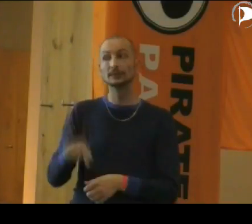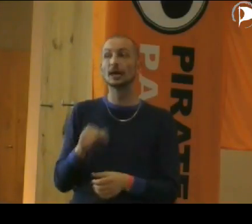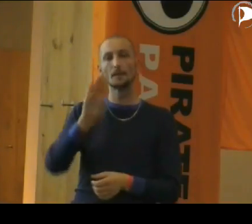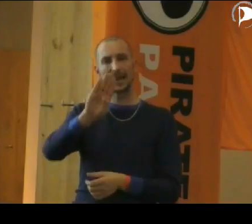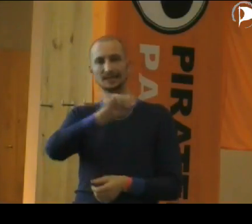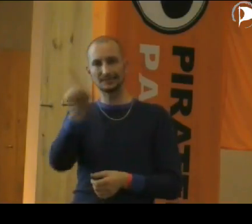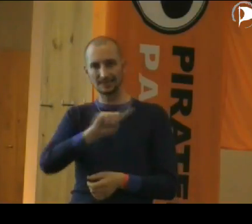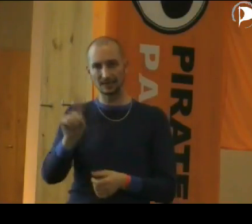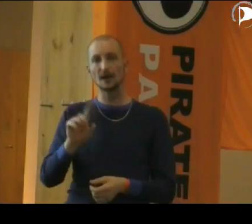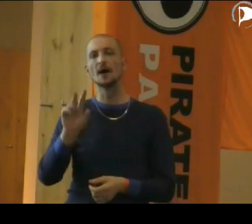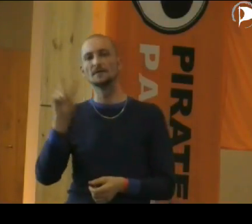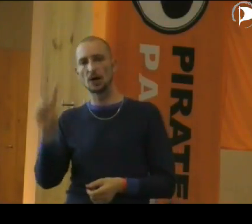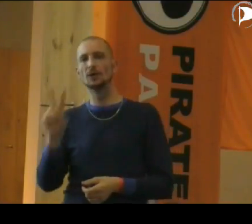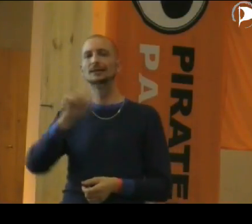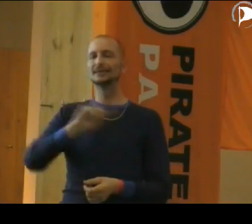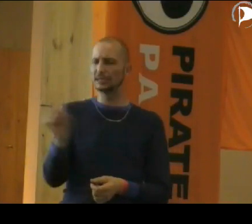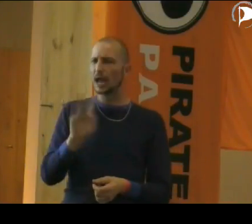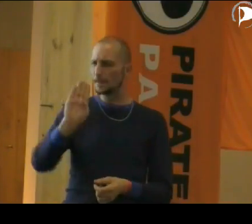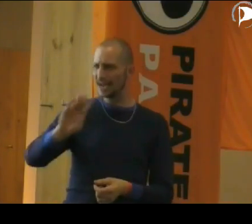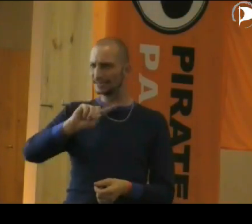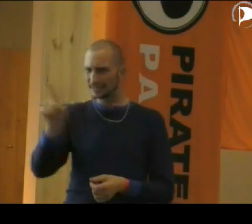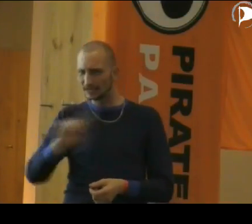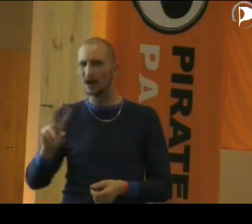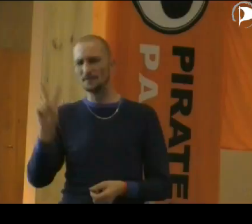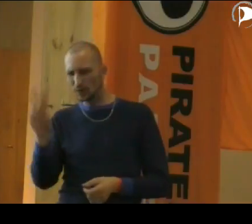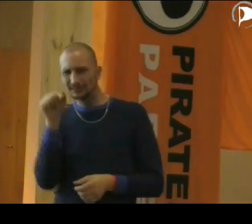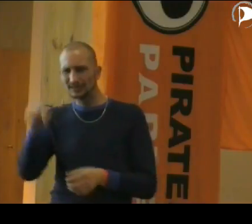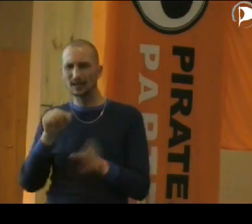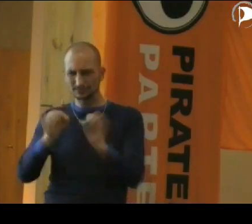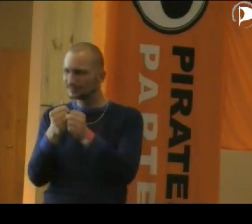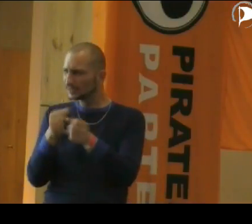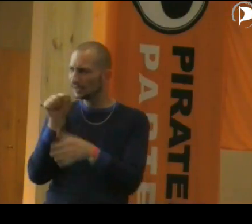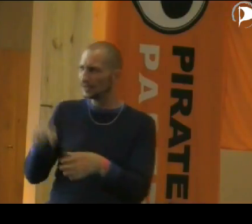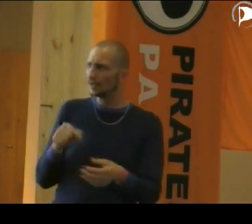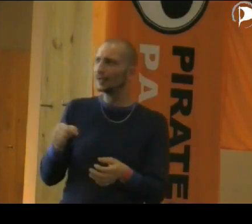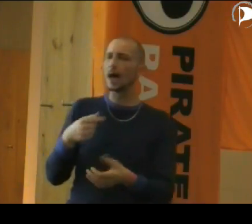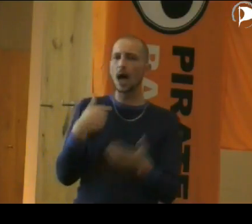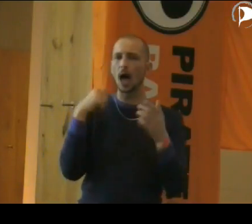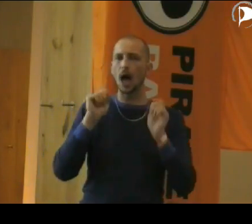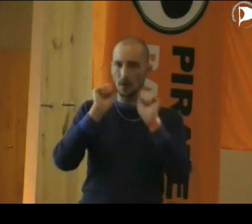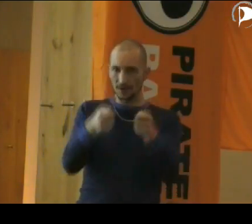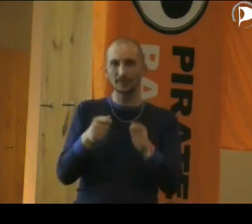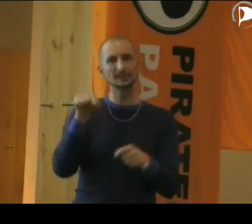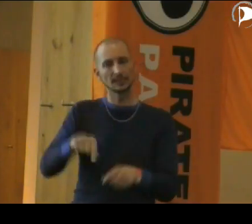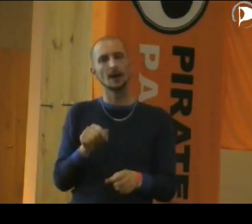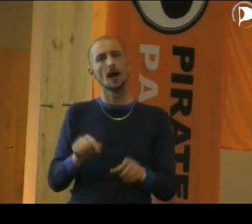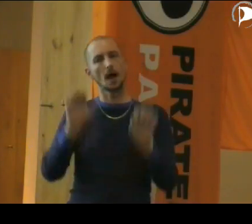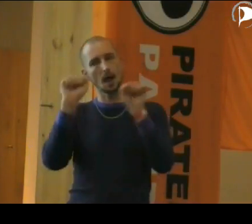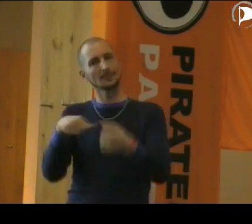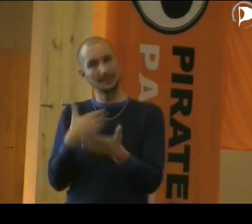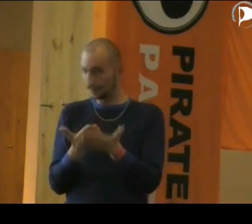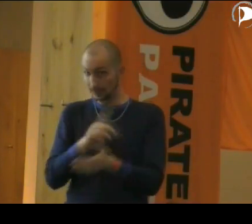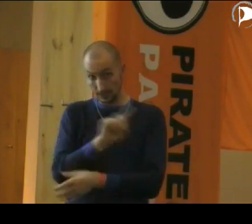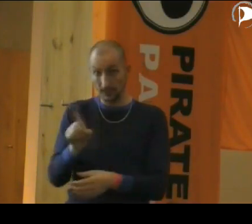ich bzv weil die meines wissens nach hat diesen posten und diese ja diese aufgabe im kurs dezember hat diese